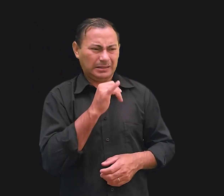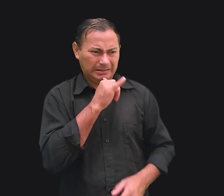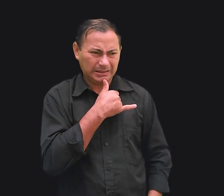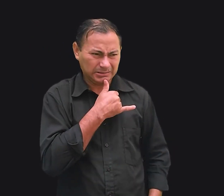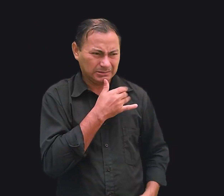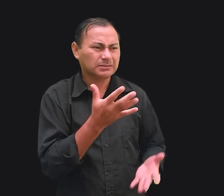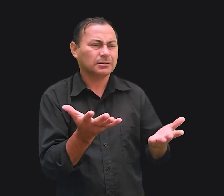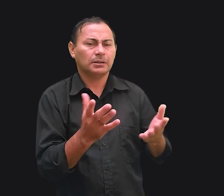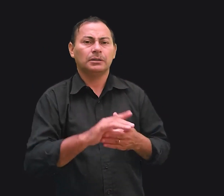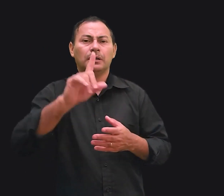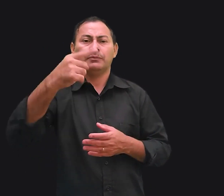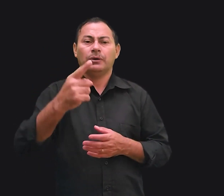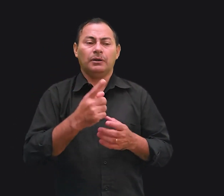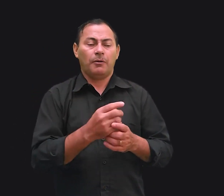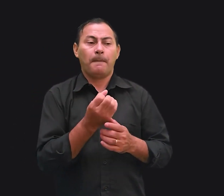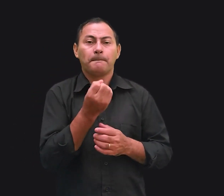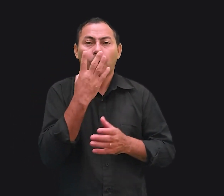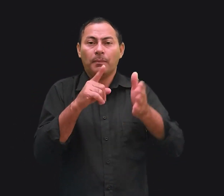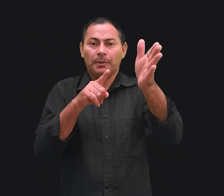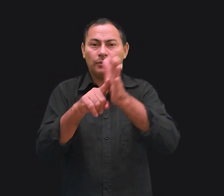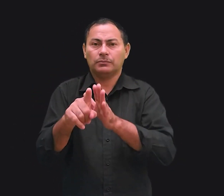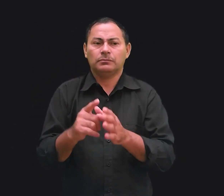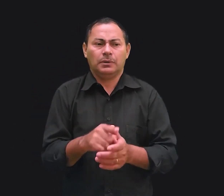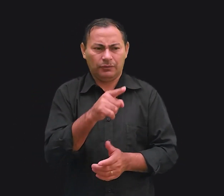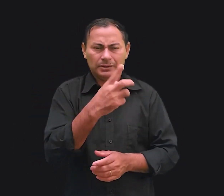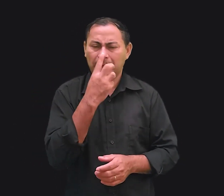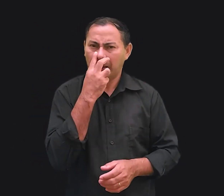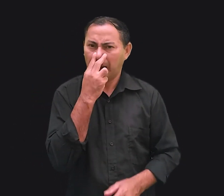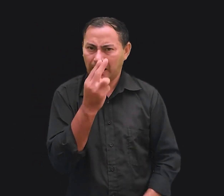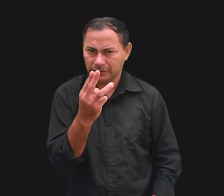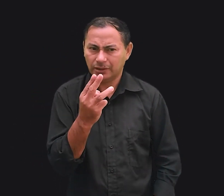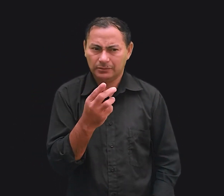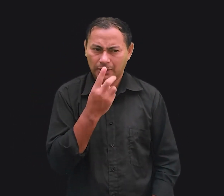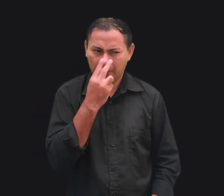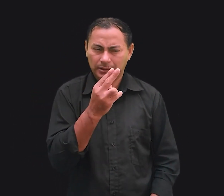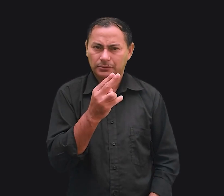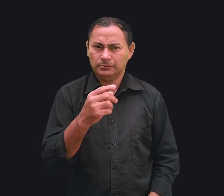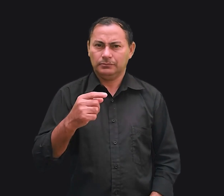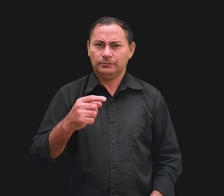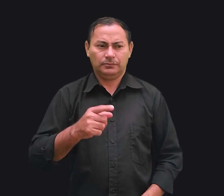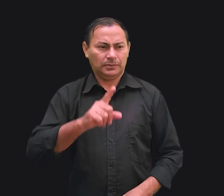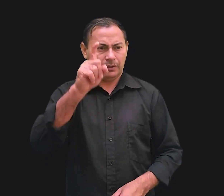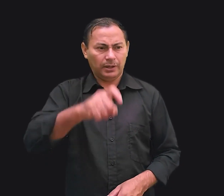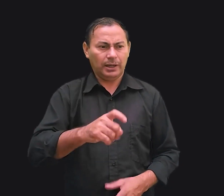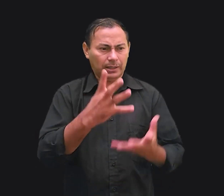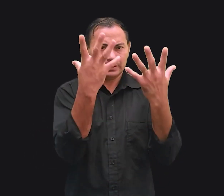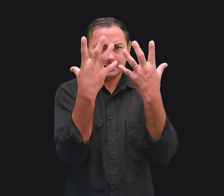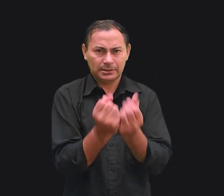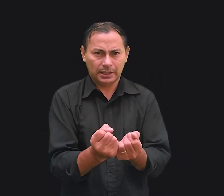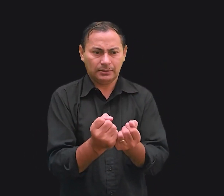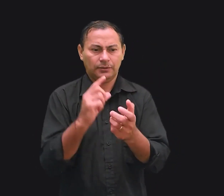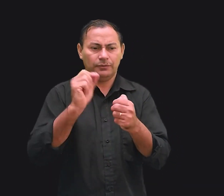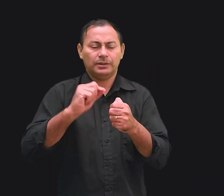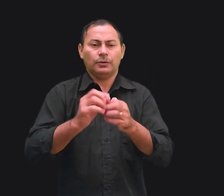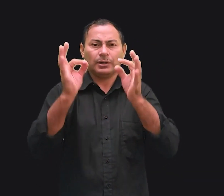Você está deprimido? E depois vem uma boa pergunta. Você acha Você acha que não será aceito se fizer